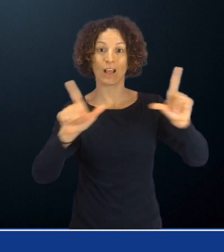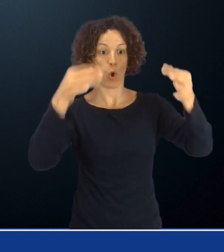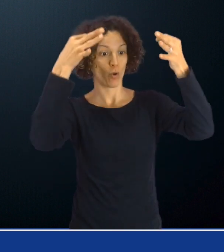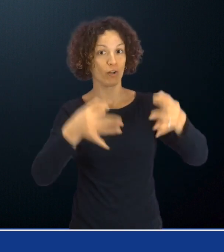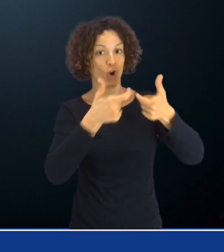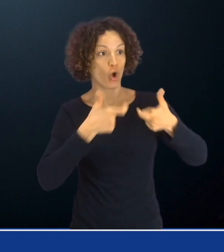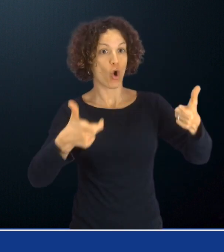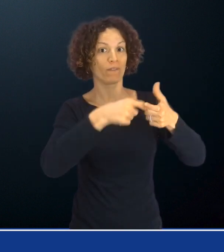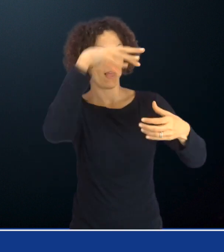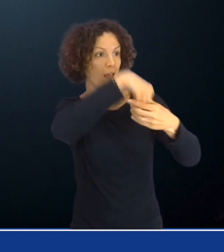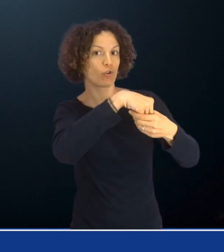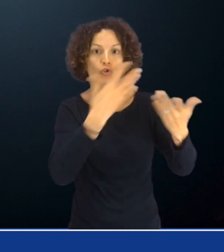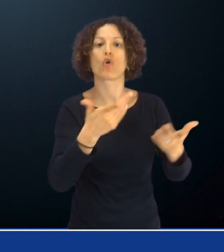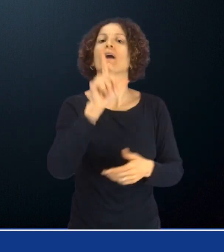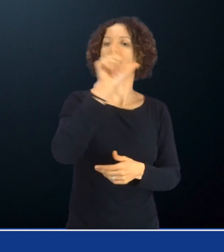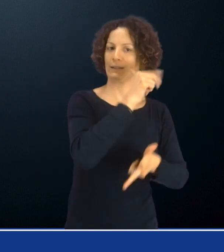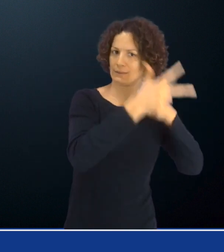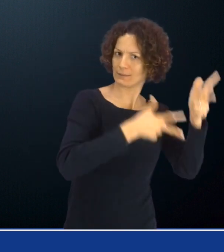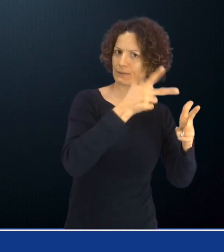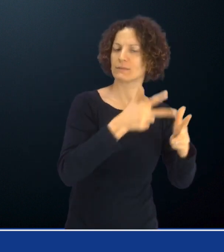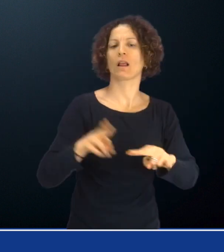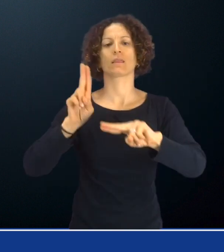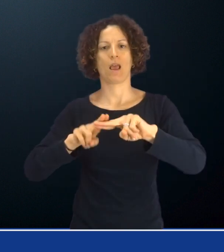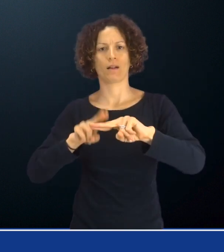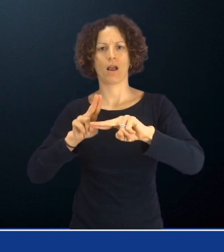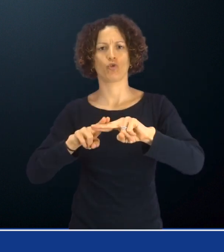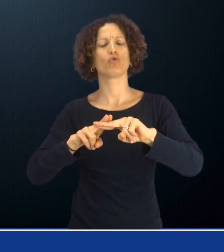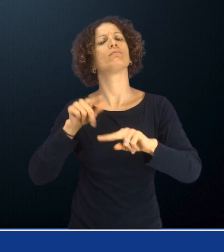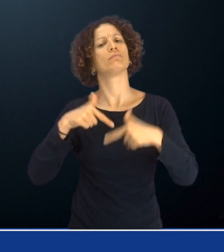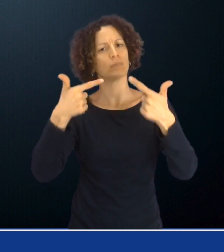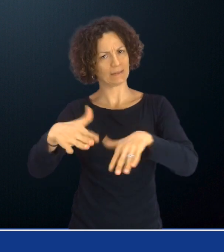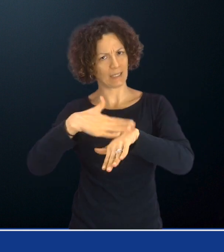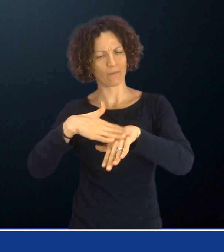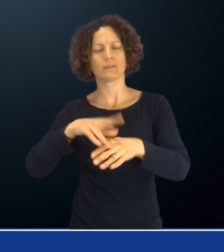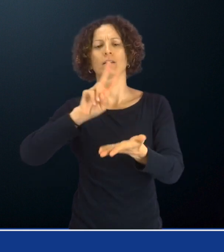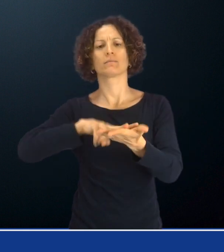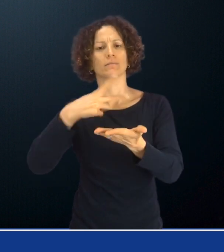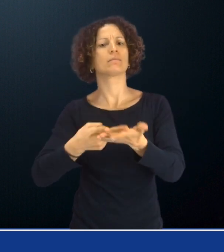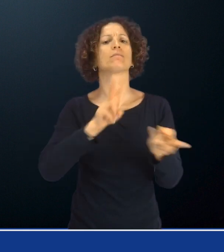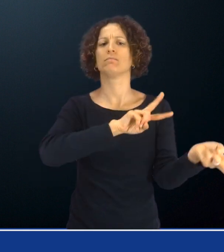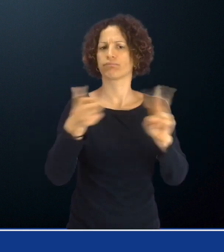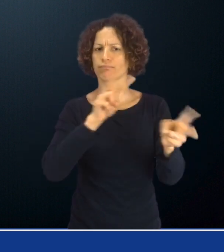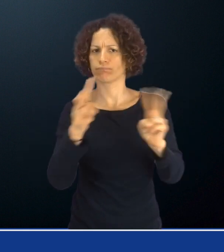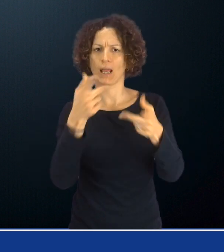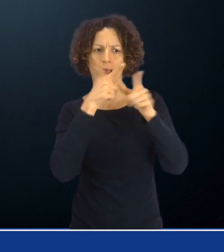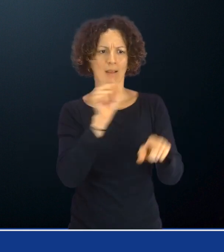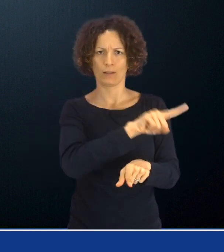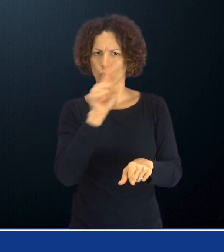le lingue ufficiali del convegno saranno la lingua dei segni italiana e l'italiano saranno garantiti i servizi di